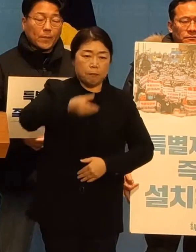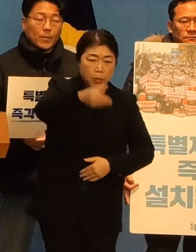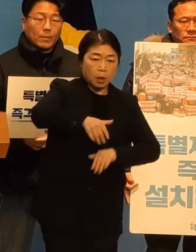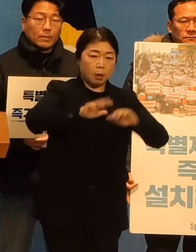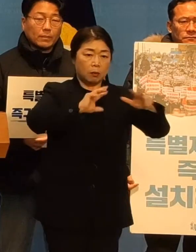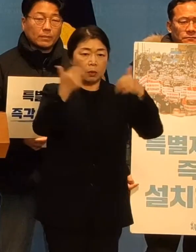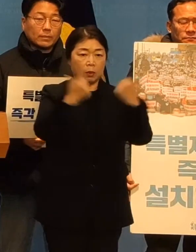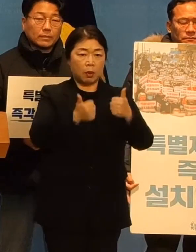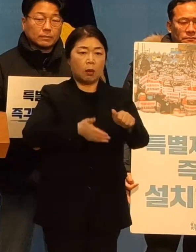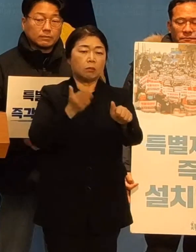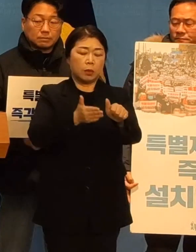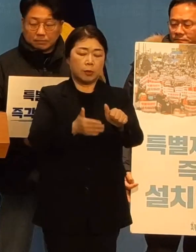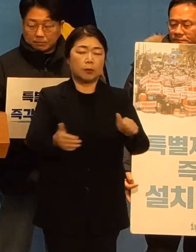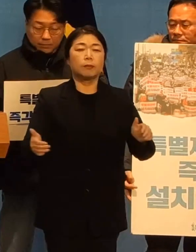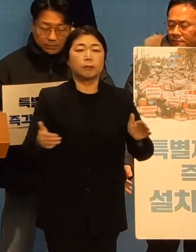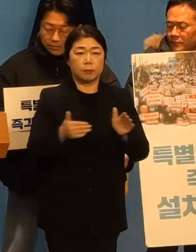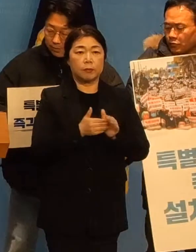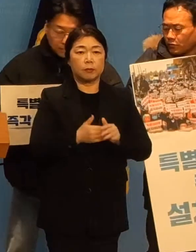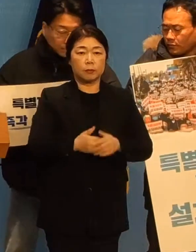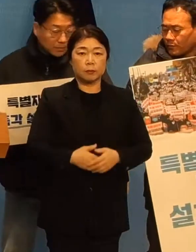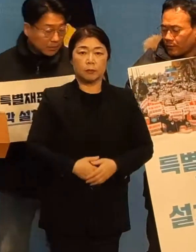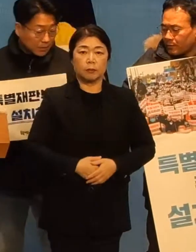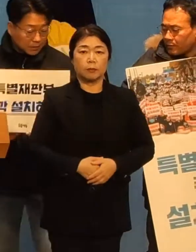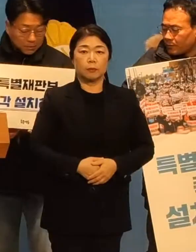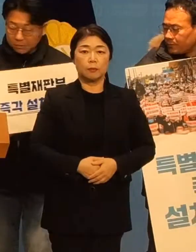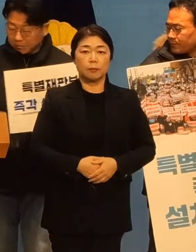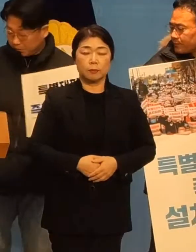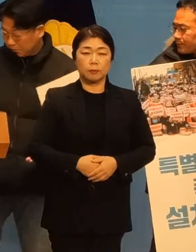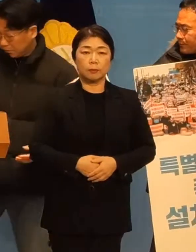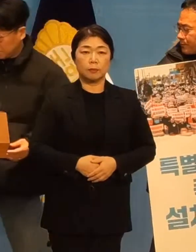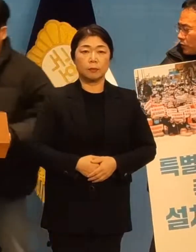회부하시기 바랍니다. 감사합니다.